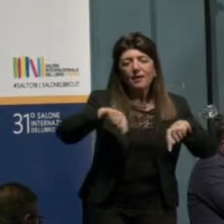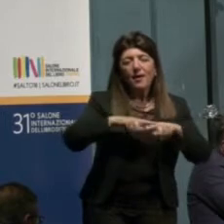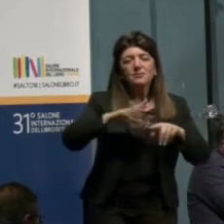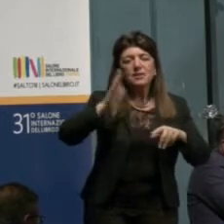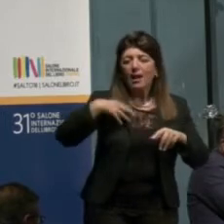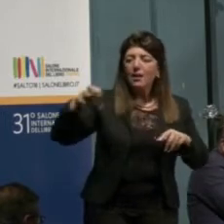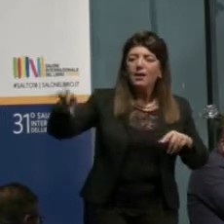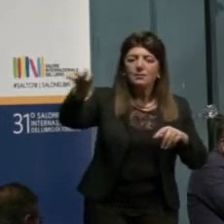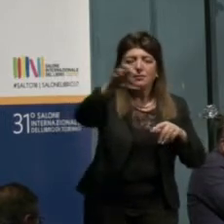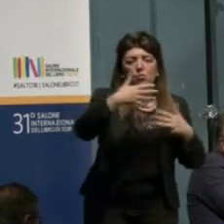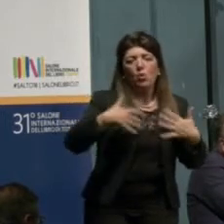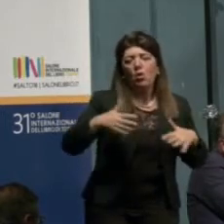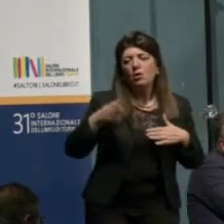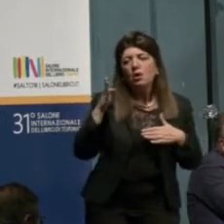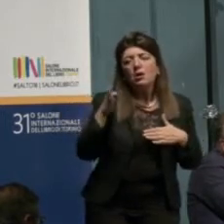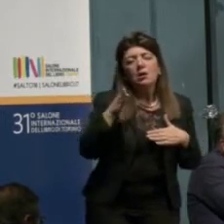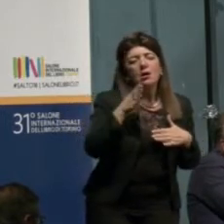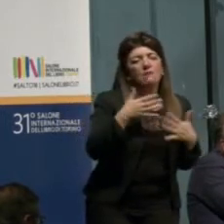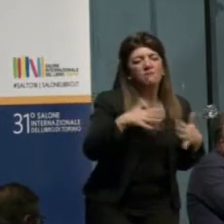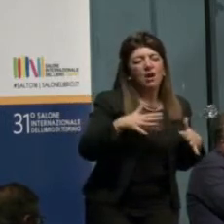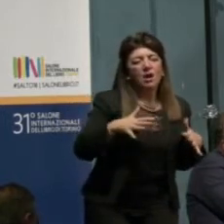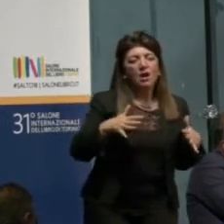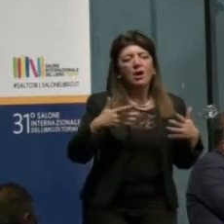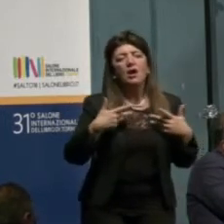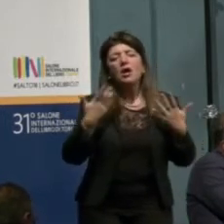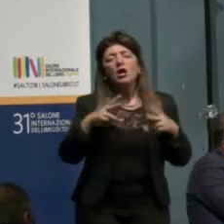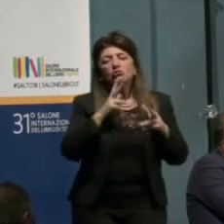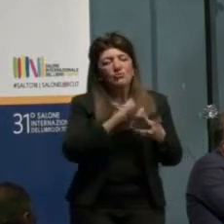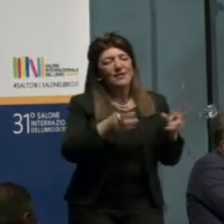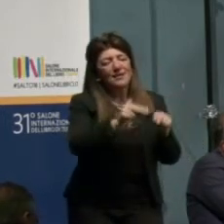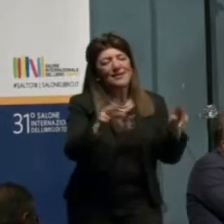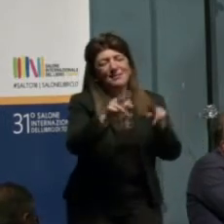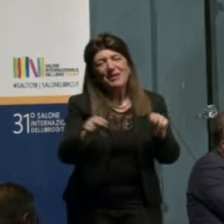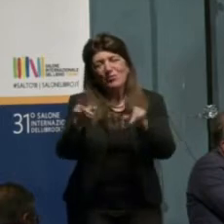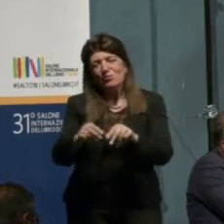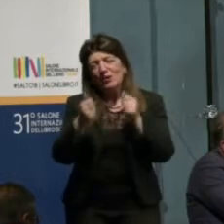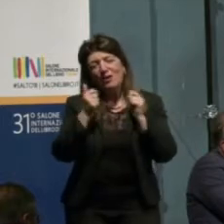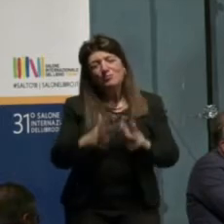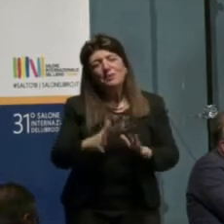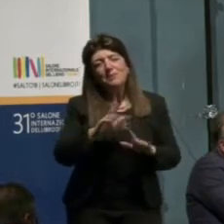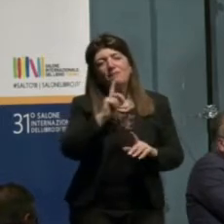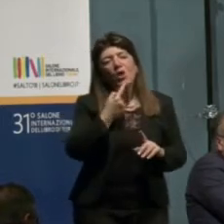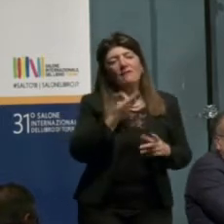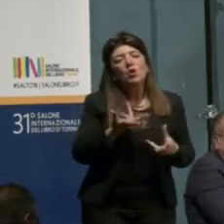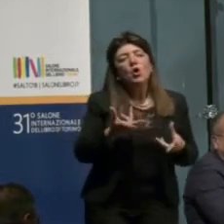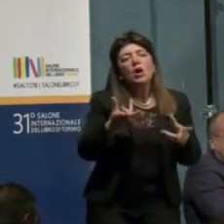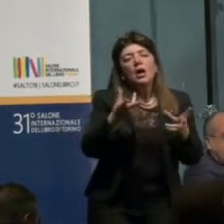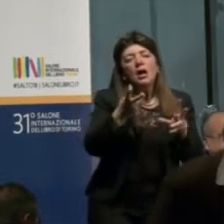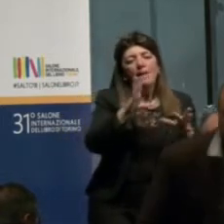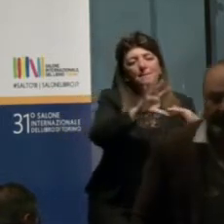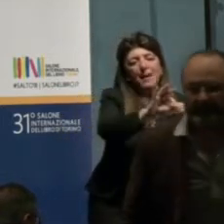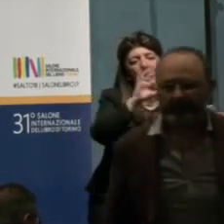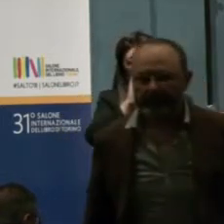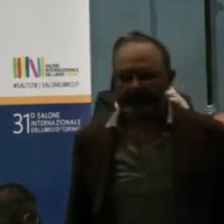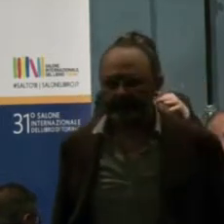luoghi ormai certe cose sono anche già state ripetute però volevo riprendere questo concetto